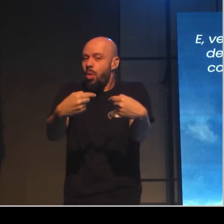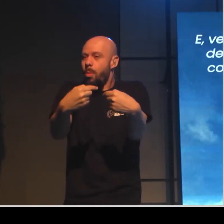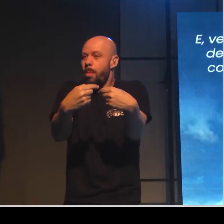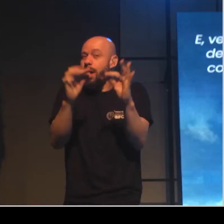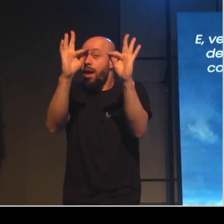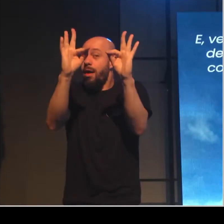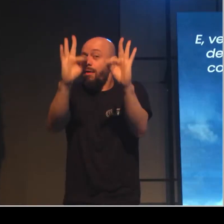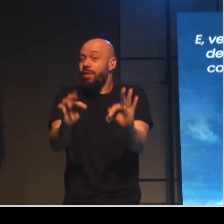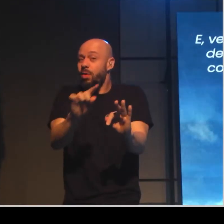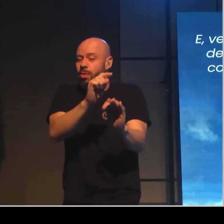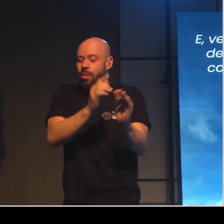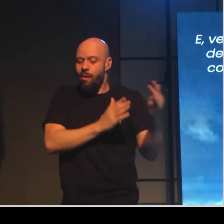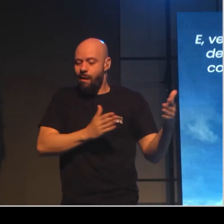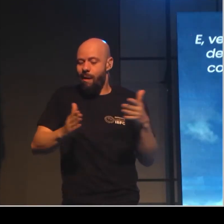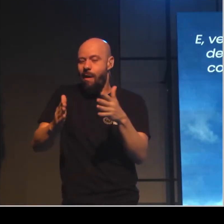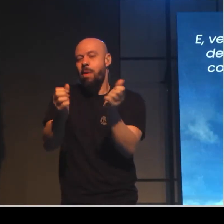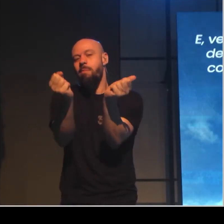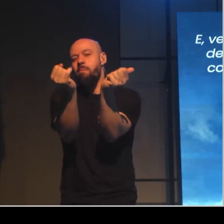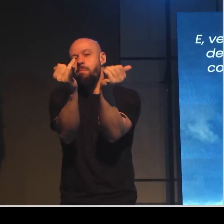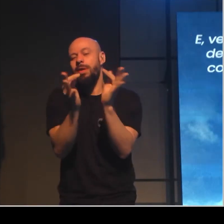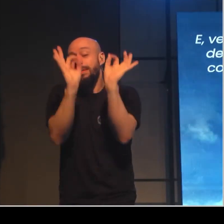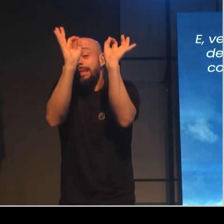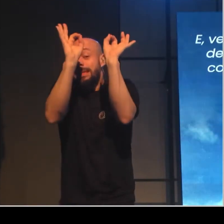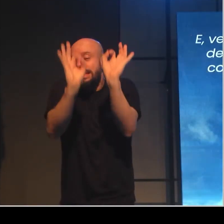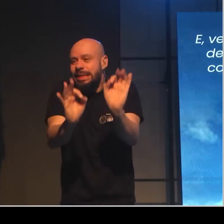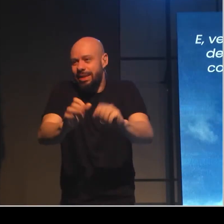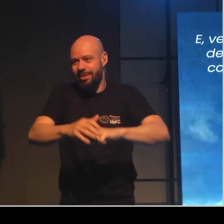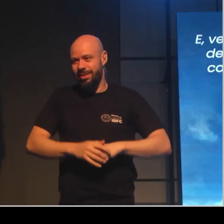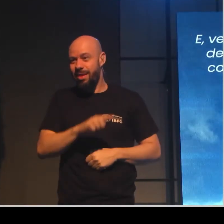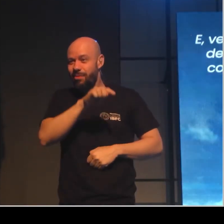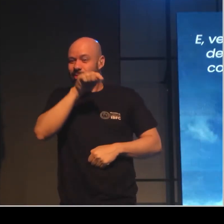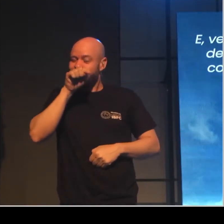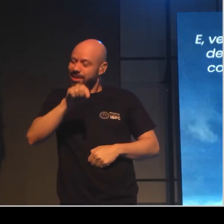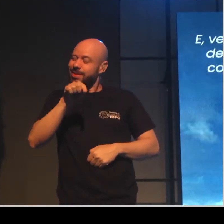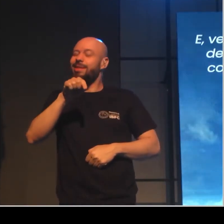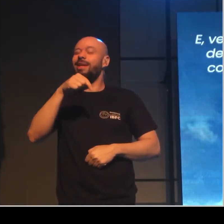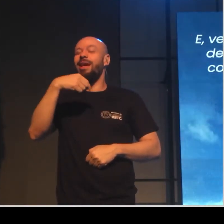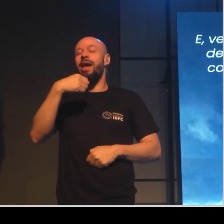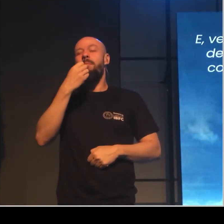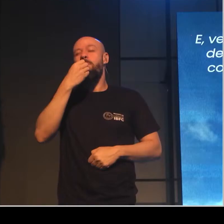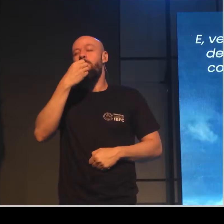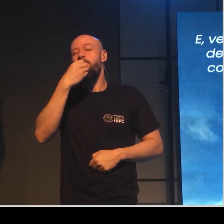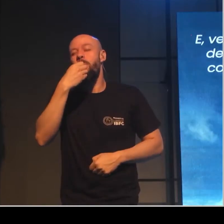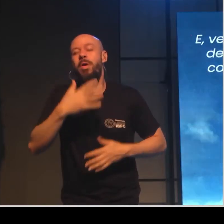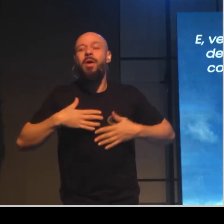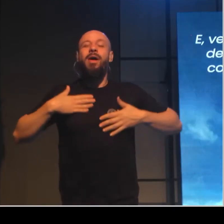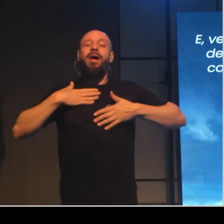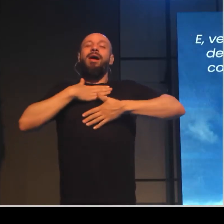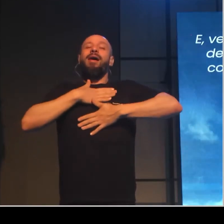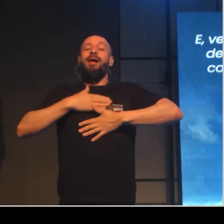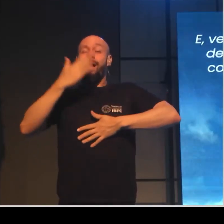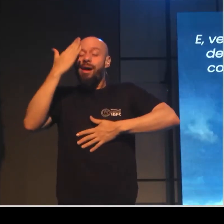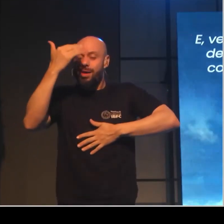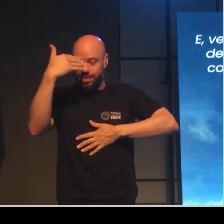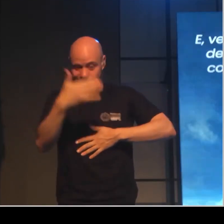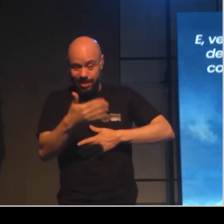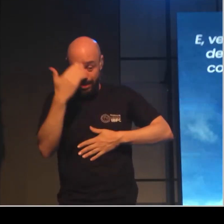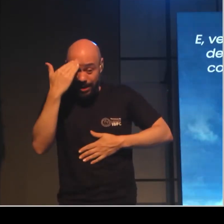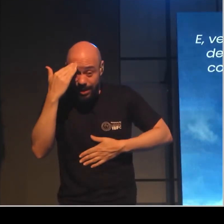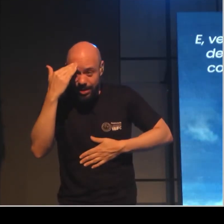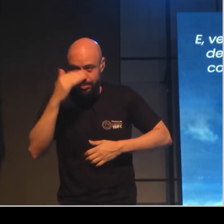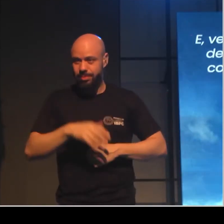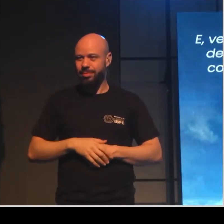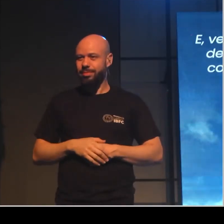os seus caminhos prosperarão e você será bem-sucedido. Você quer ser bem-sucedido em